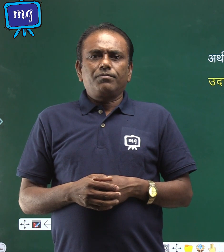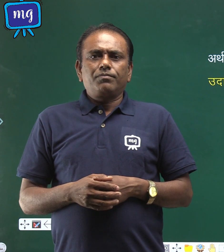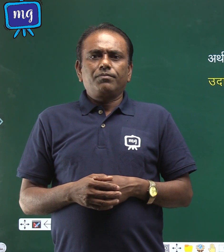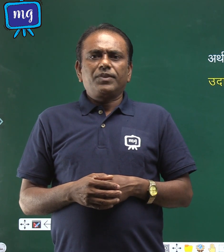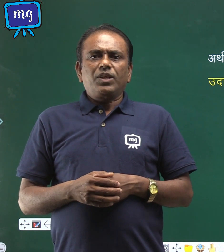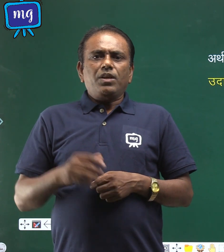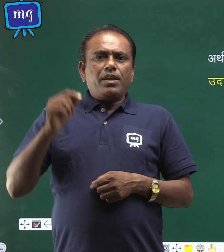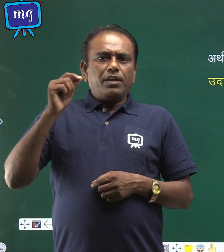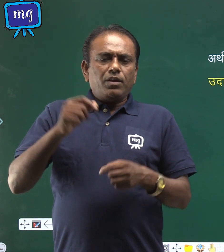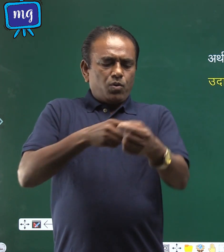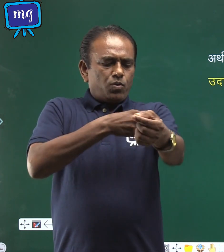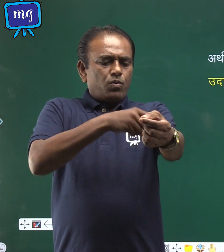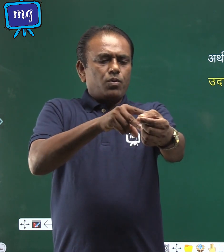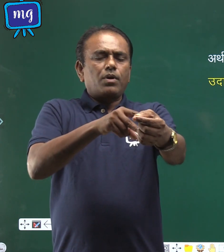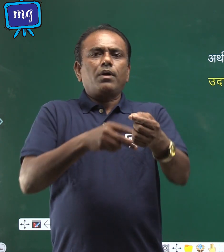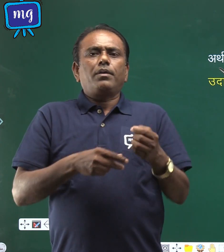एकाधिक पूर्वेण